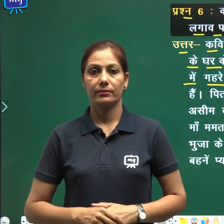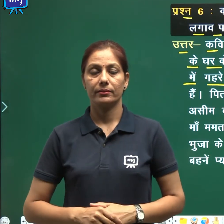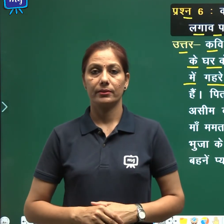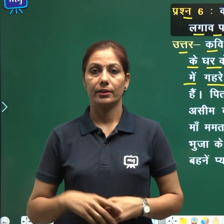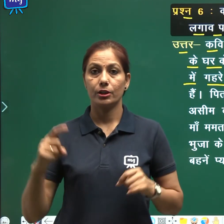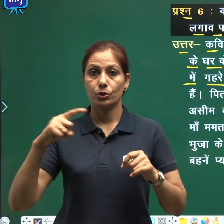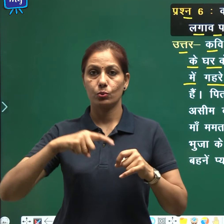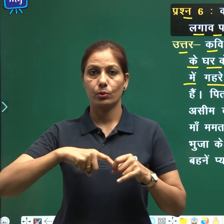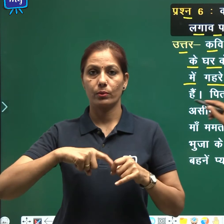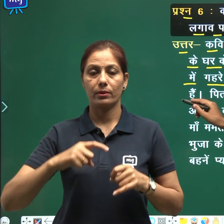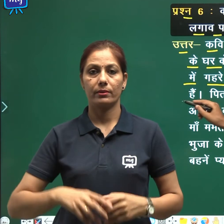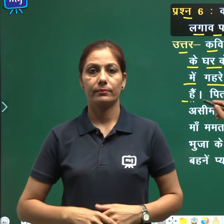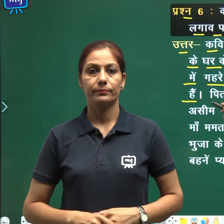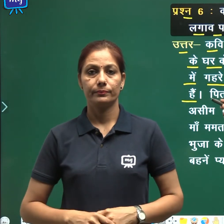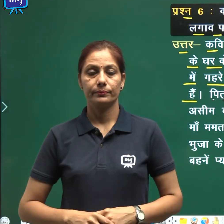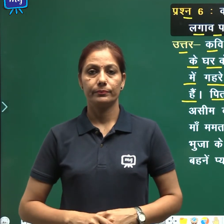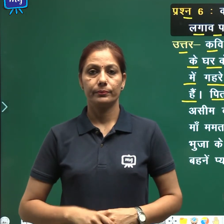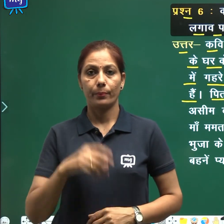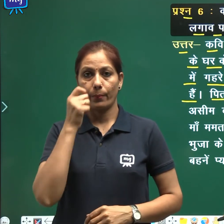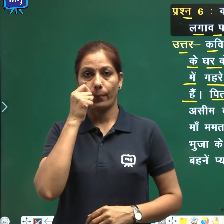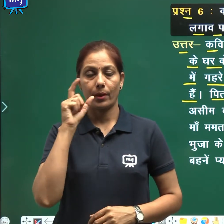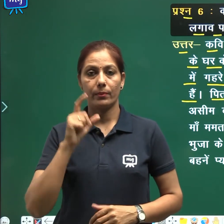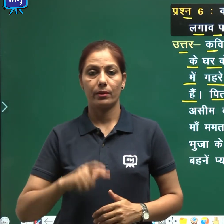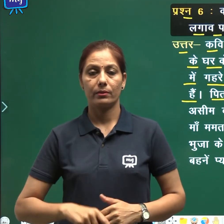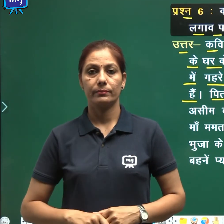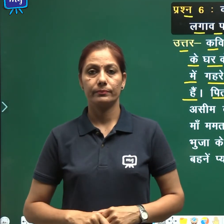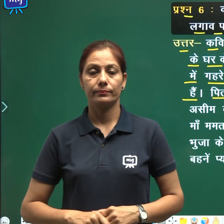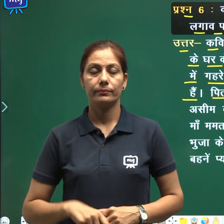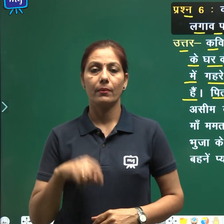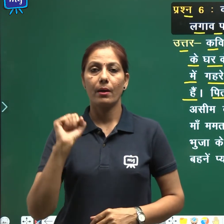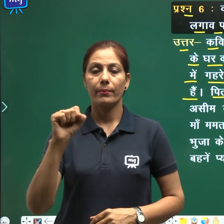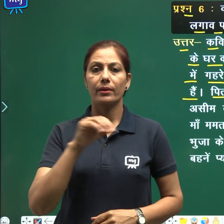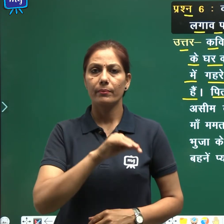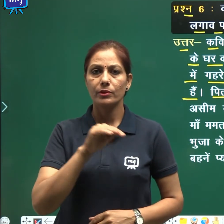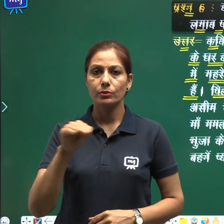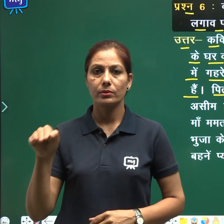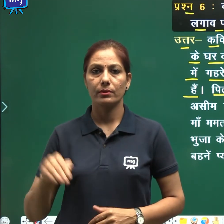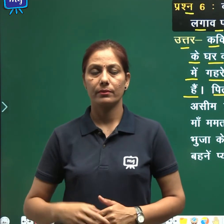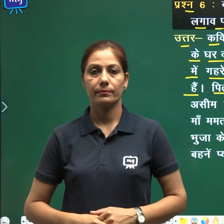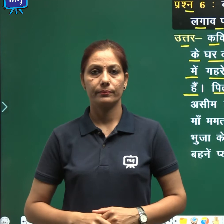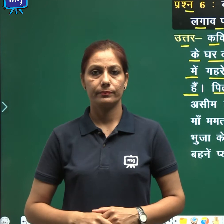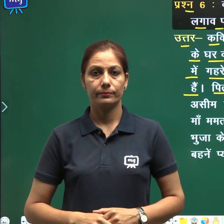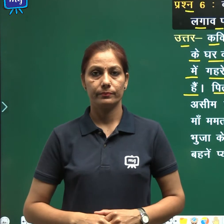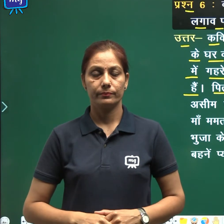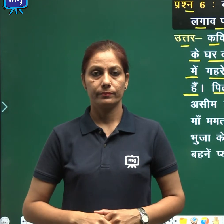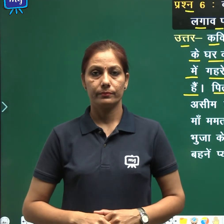जुड़े हुए हैं। पिता अपने बच्चों से